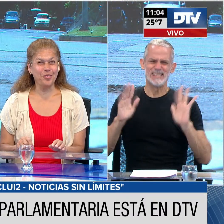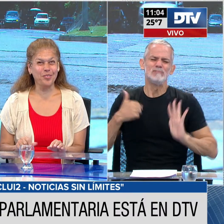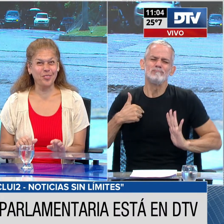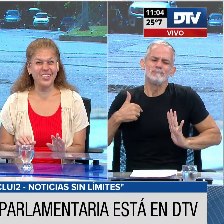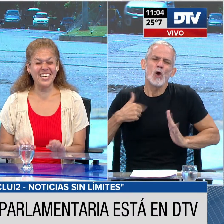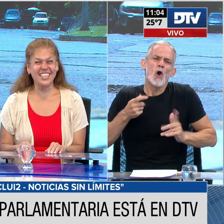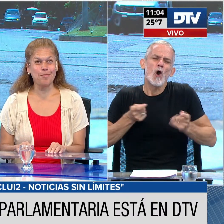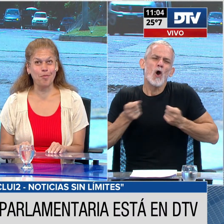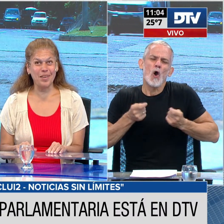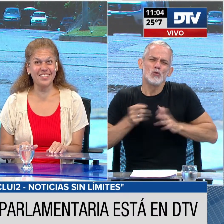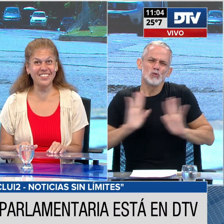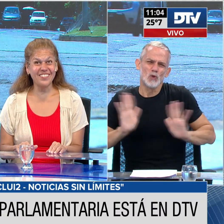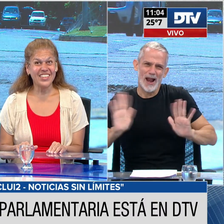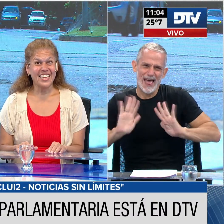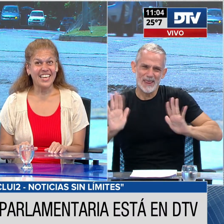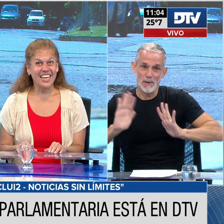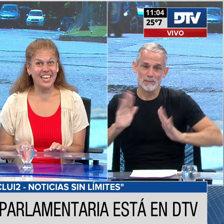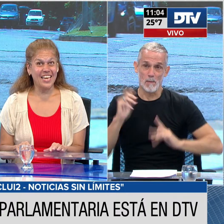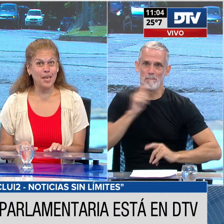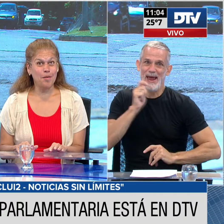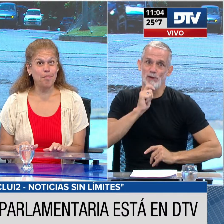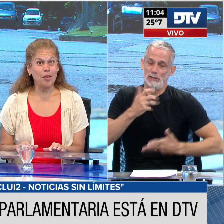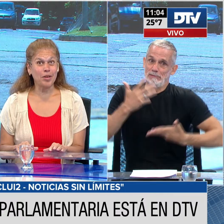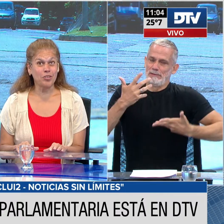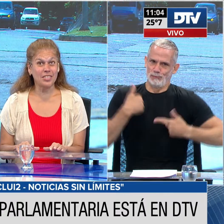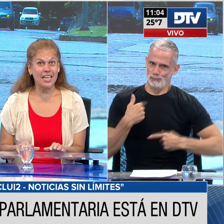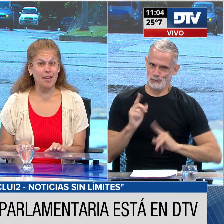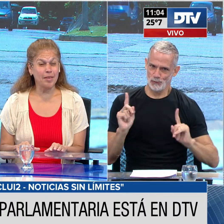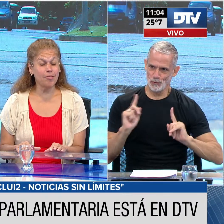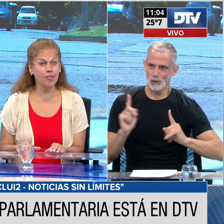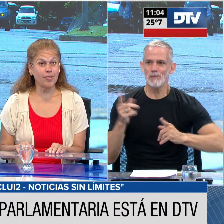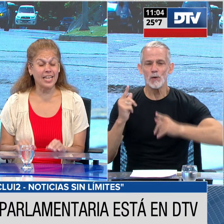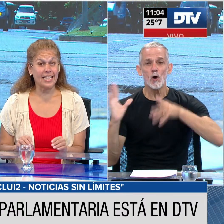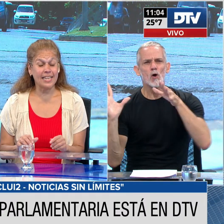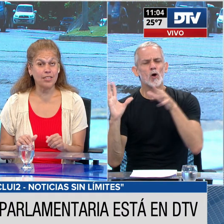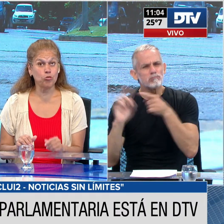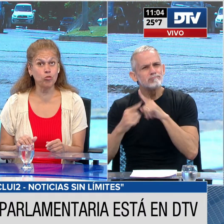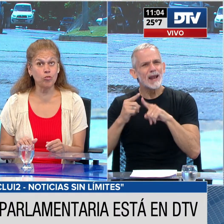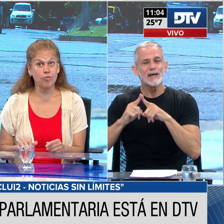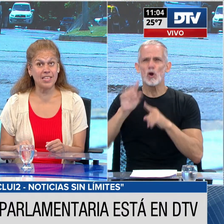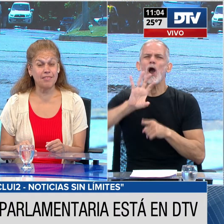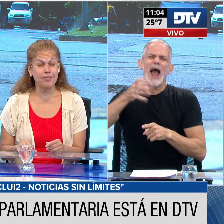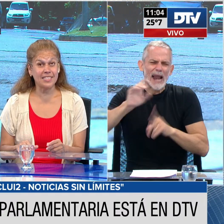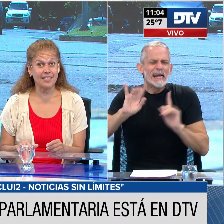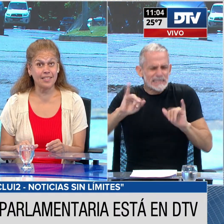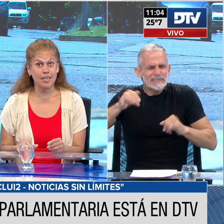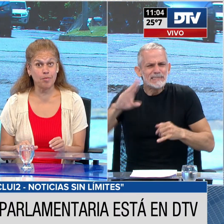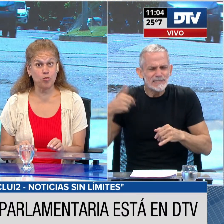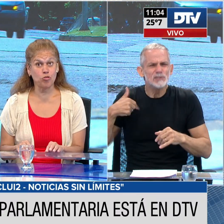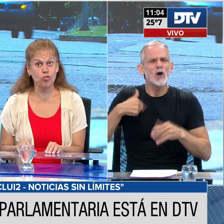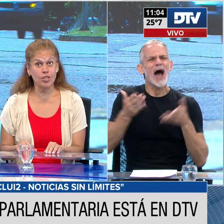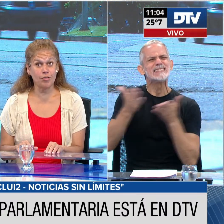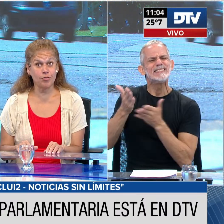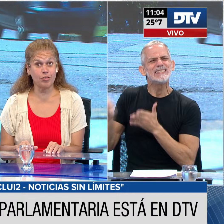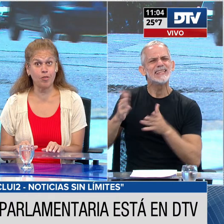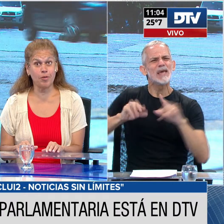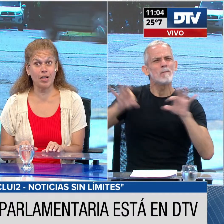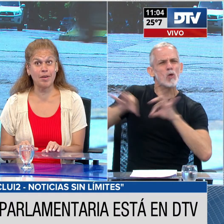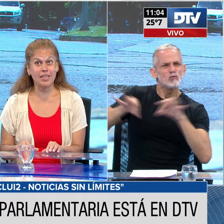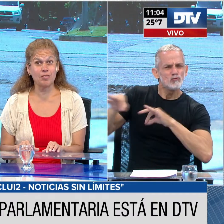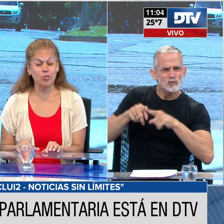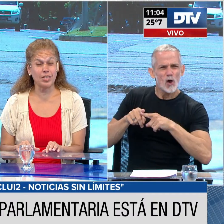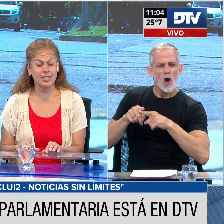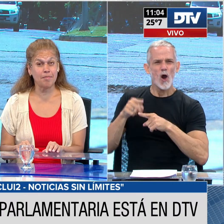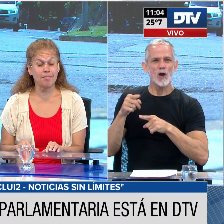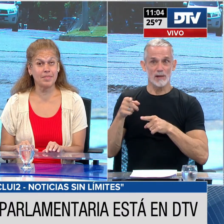decirme conductora en este momento. Sí. Pero bueno, sí, el vínculo con el canal estuvo. Fui asistente de producción de algunos de los